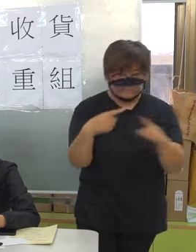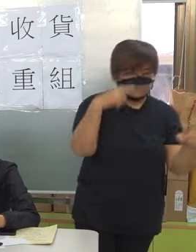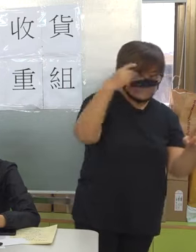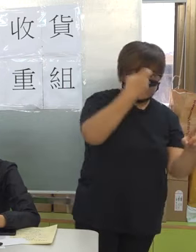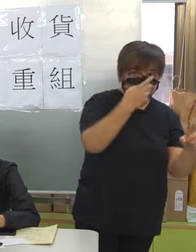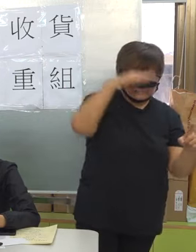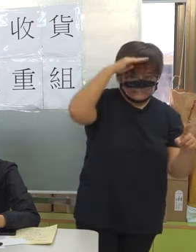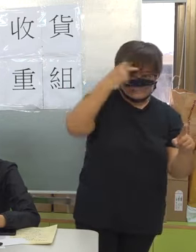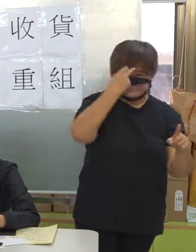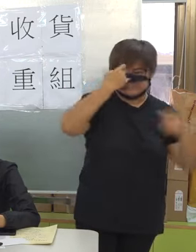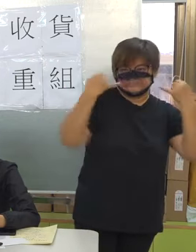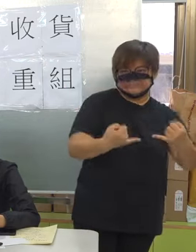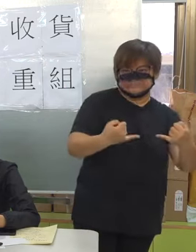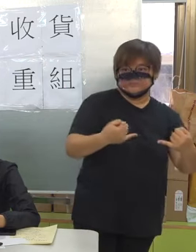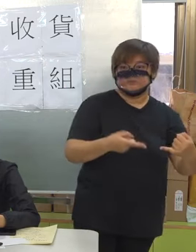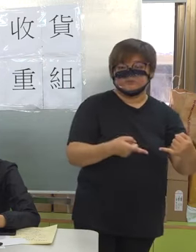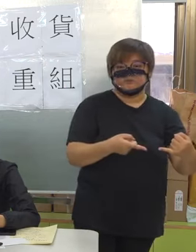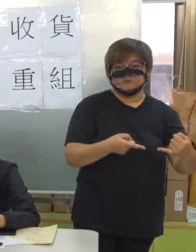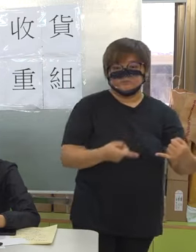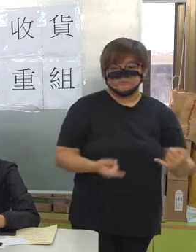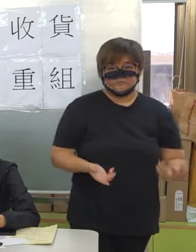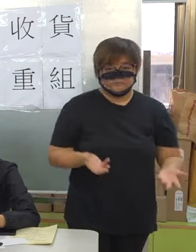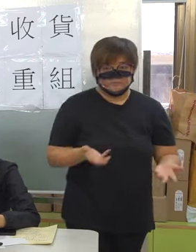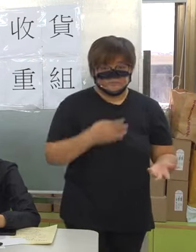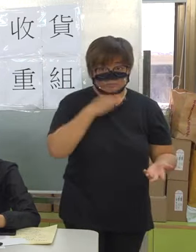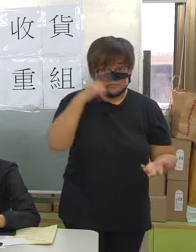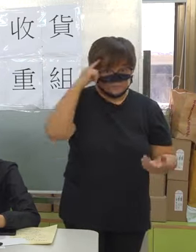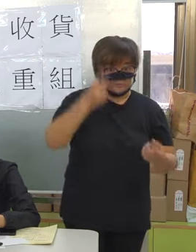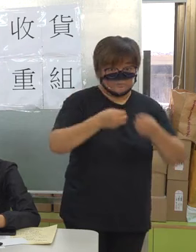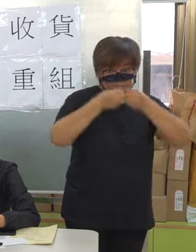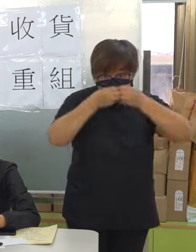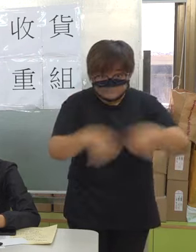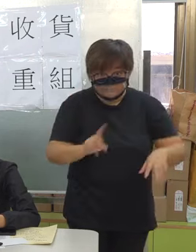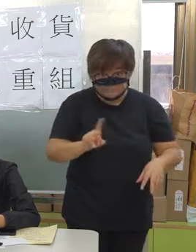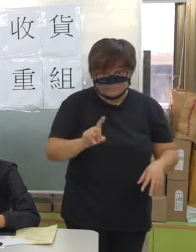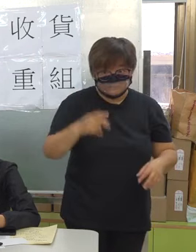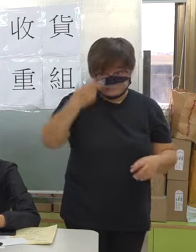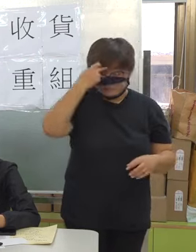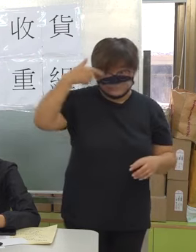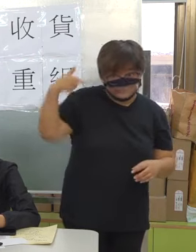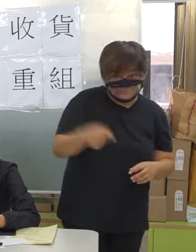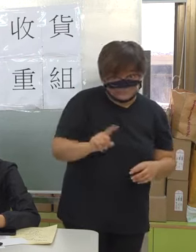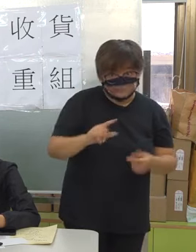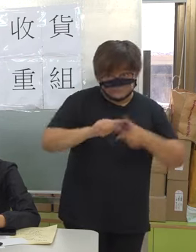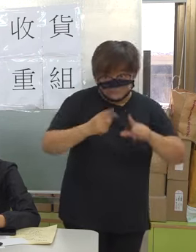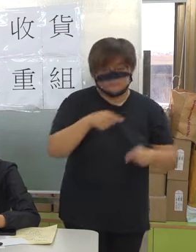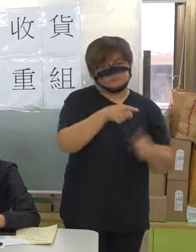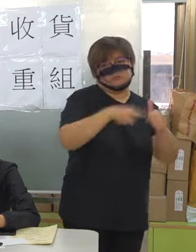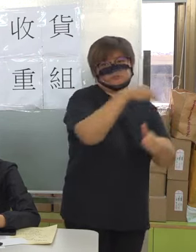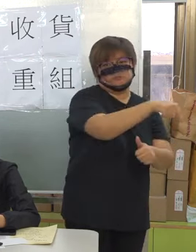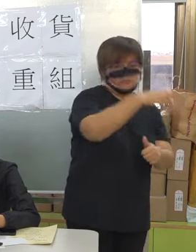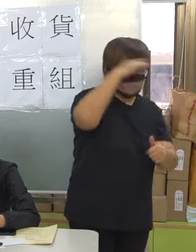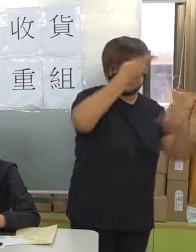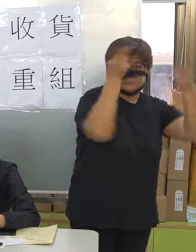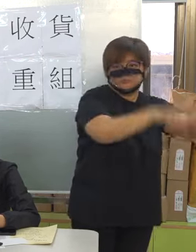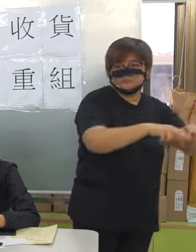和重組警隊才是真正有機會平息民憤。建議政府可以參考北愛爾蘭的彭定康報